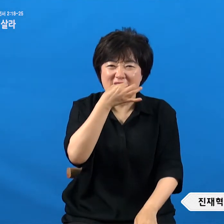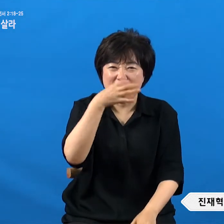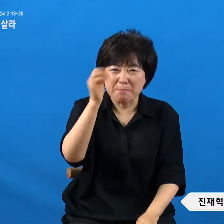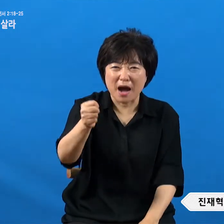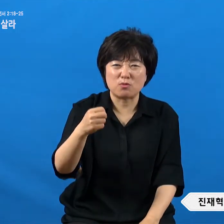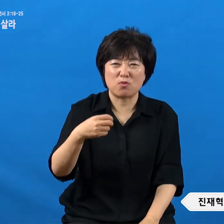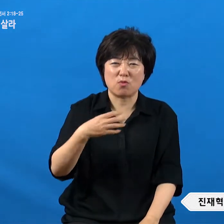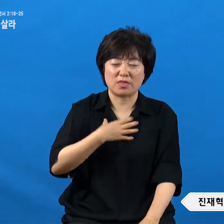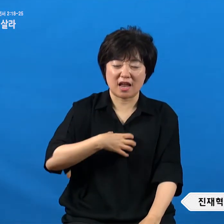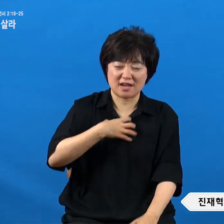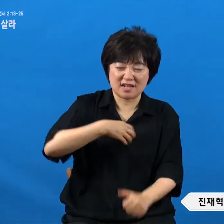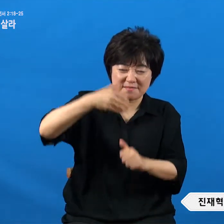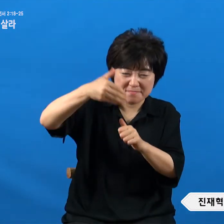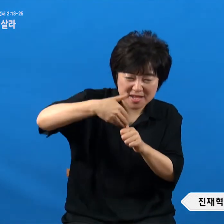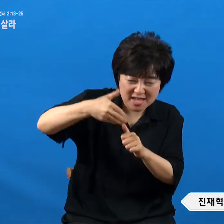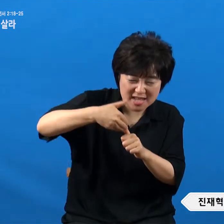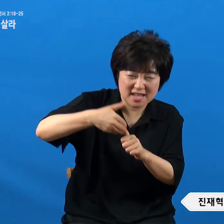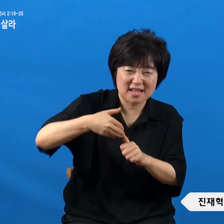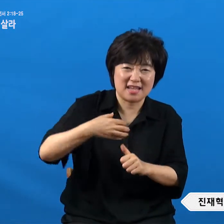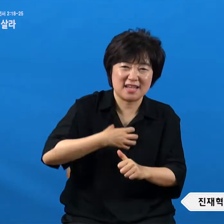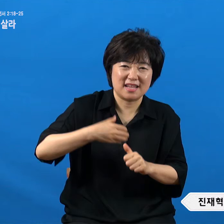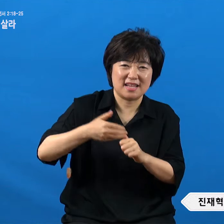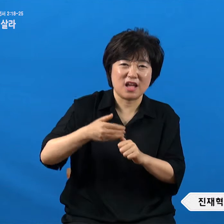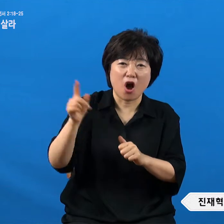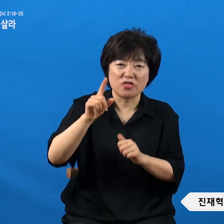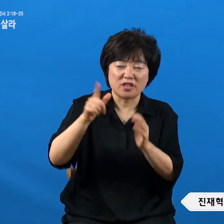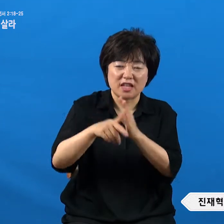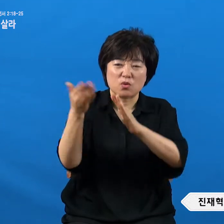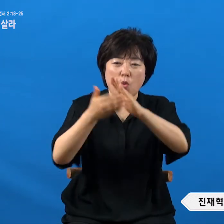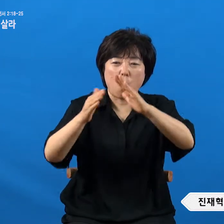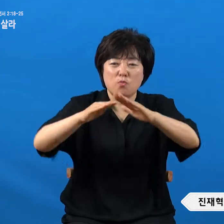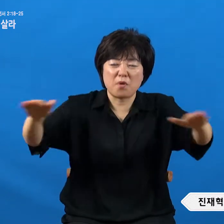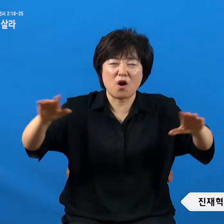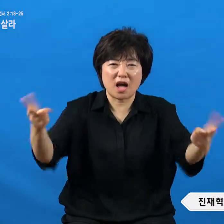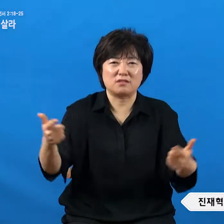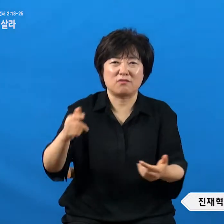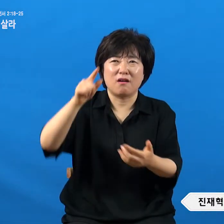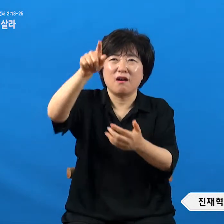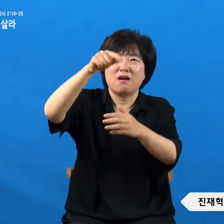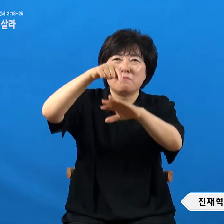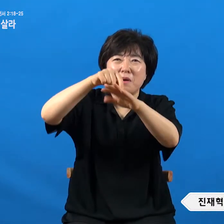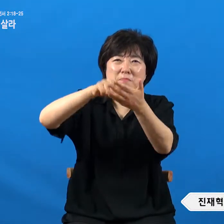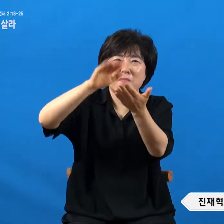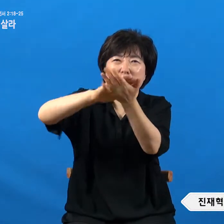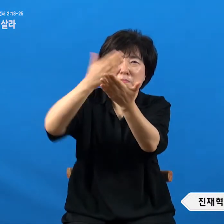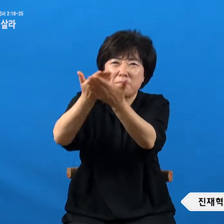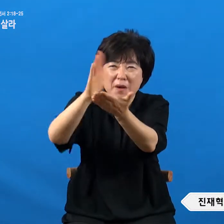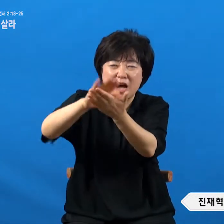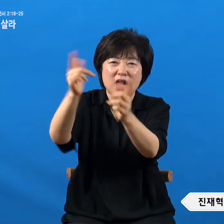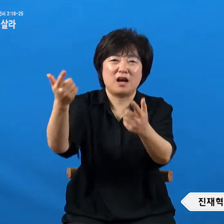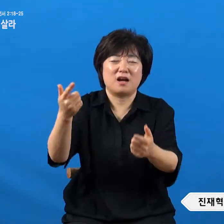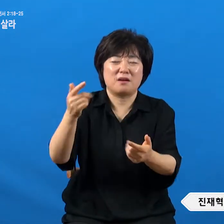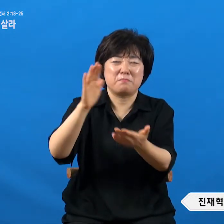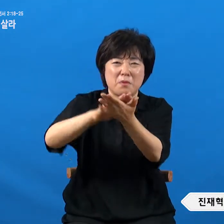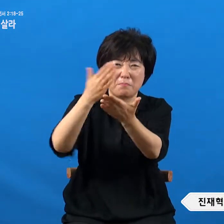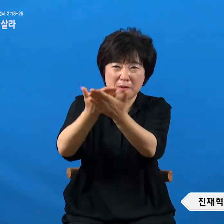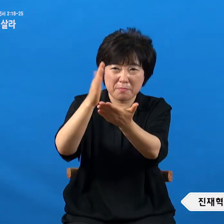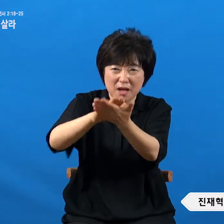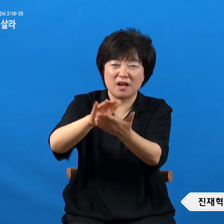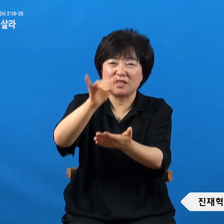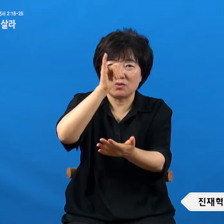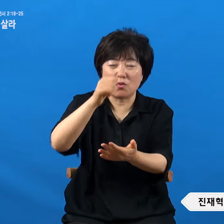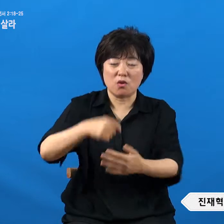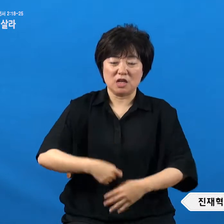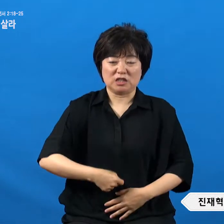있고 우리를 못 살게 합니다. 때로는 공평하지 않습니다. 변덕스럽습니다. 정직하지